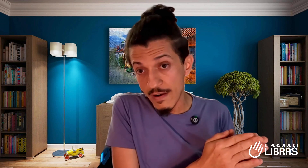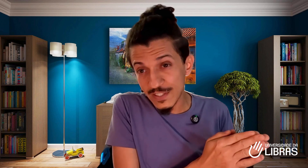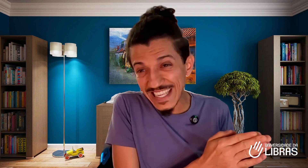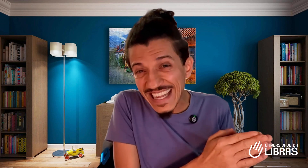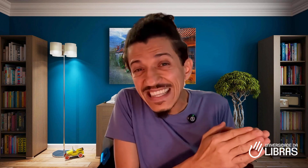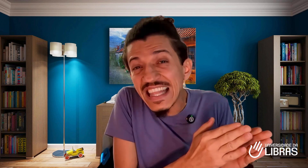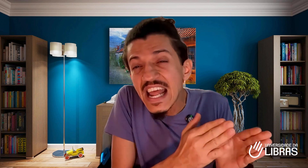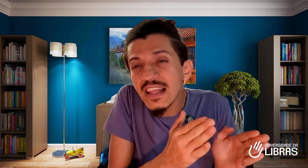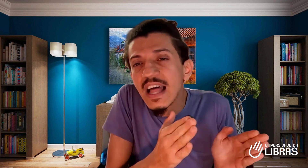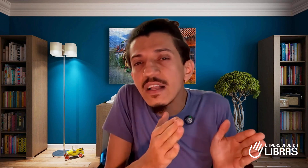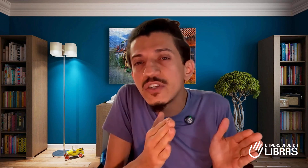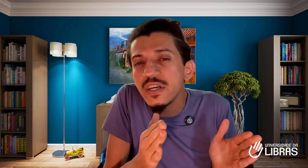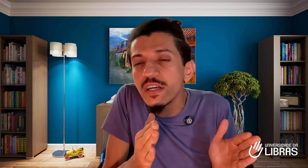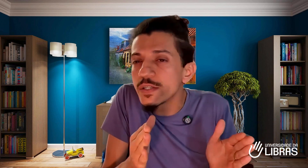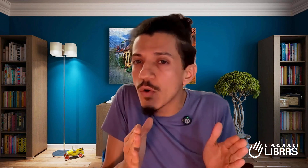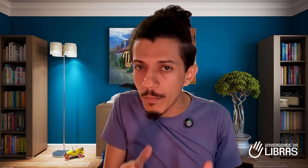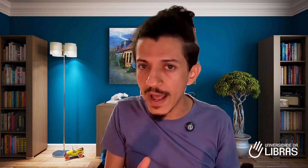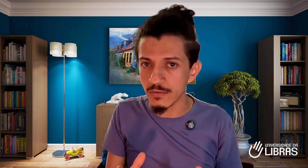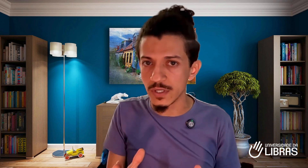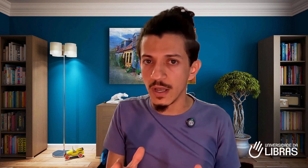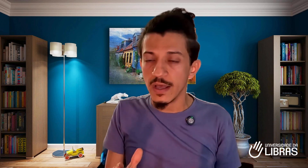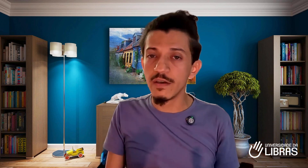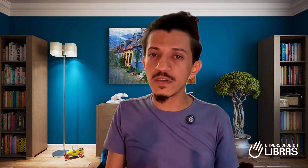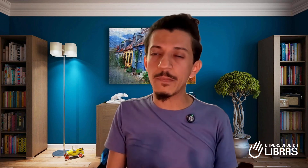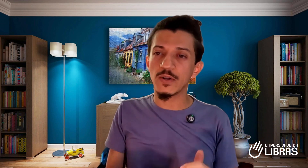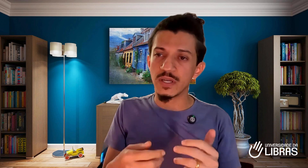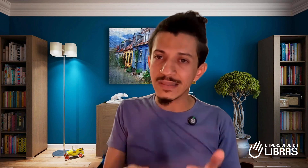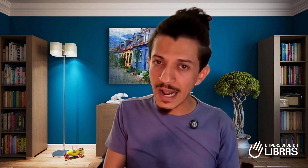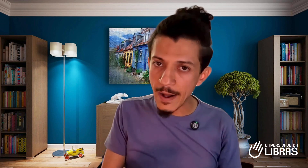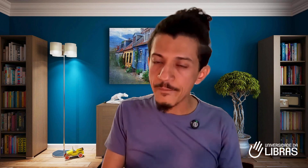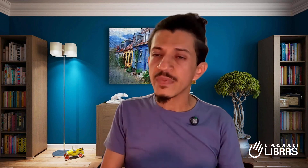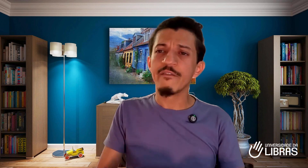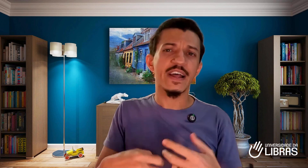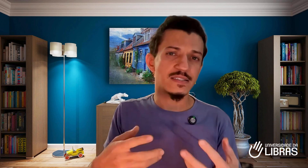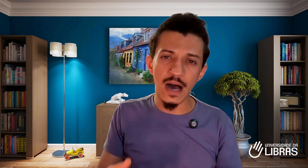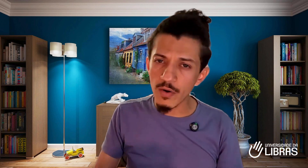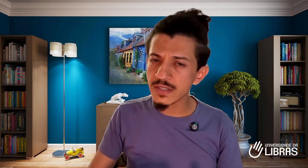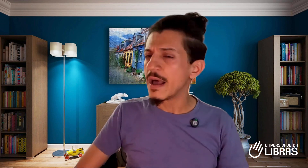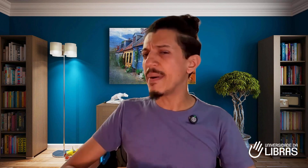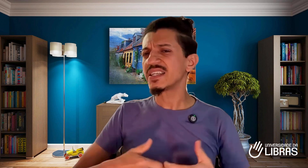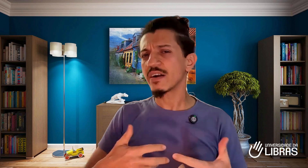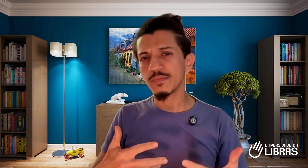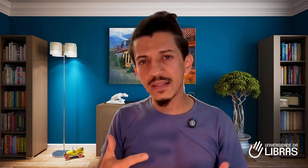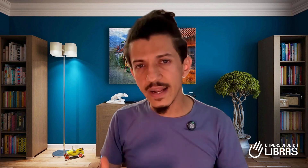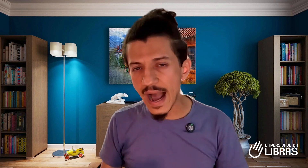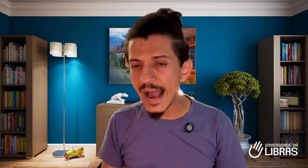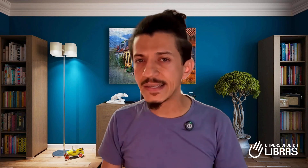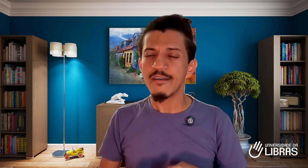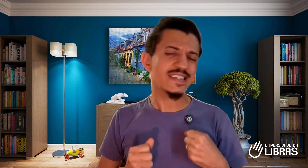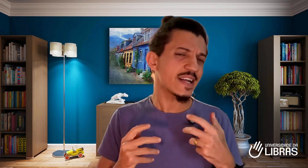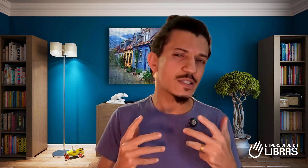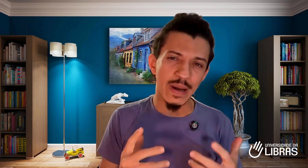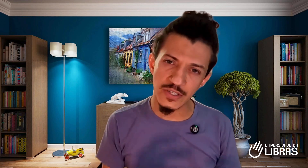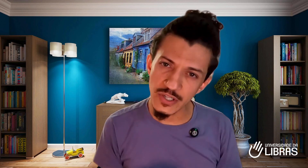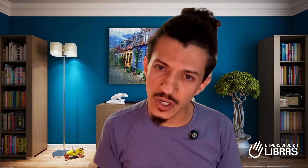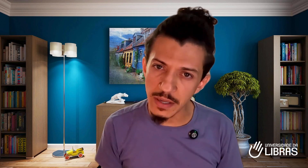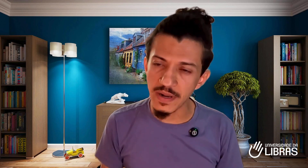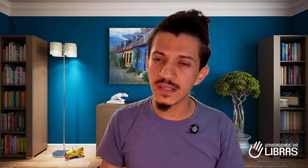tem 30 dias completos que você pode entrar, ver as aulas, baixar os materiais, fazer as práticas de Libras, tirar